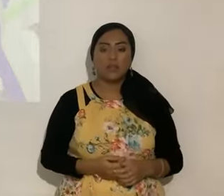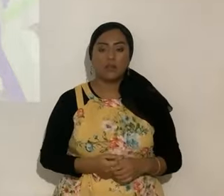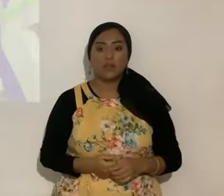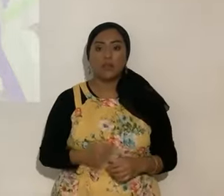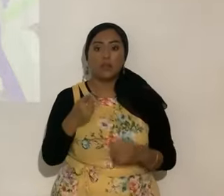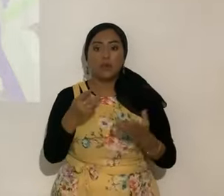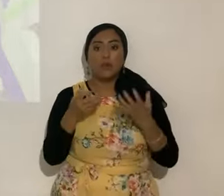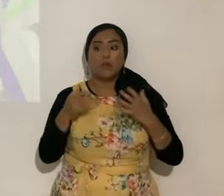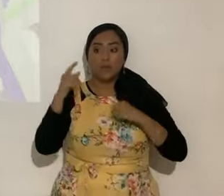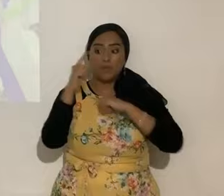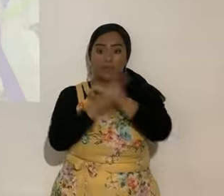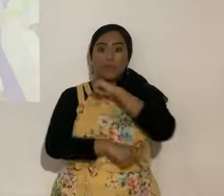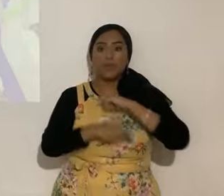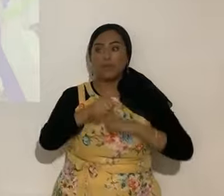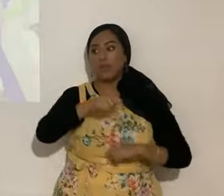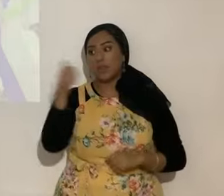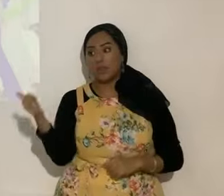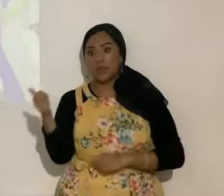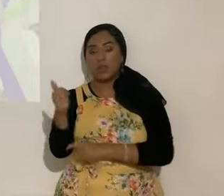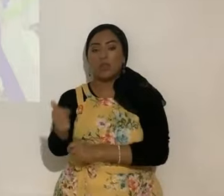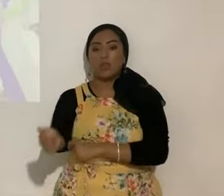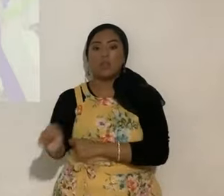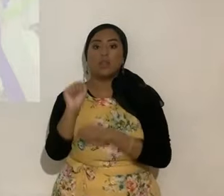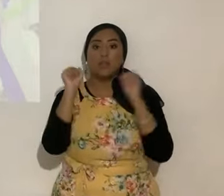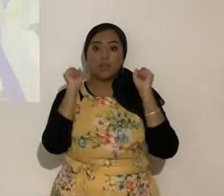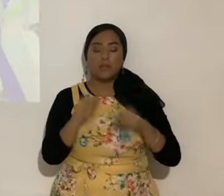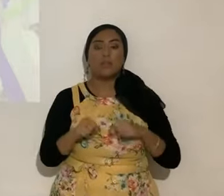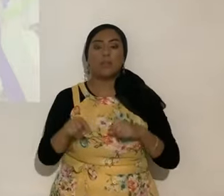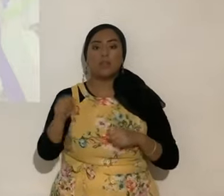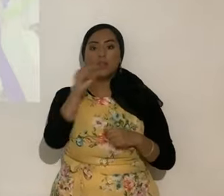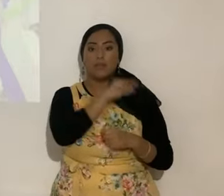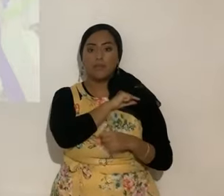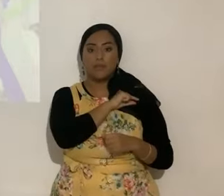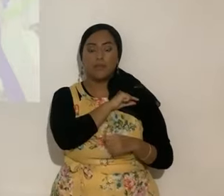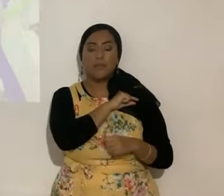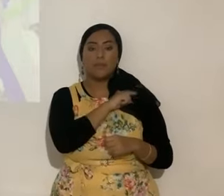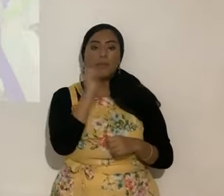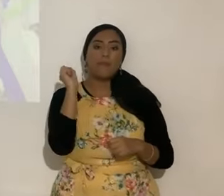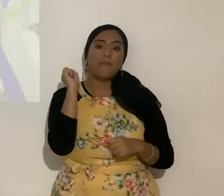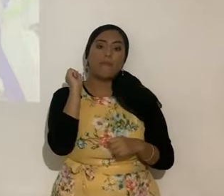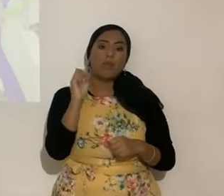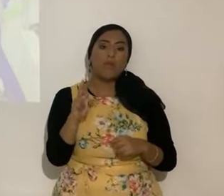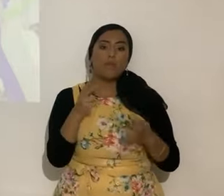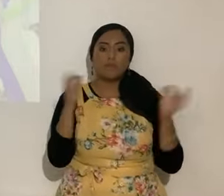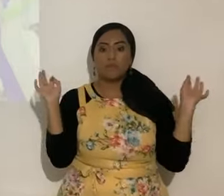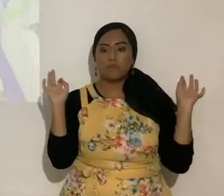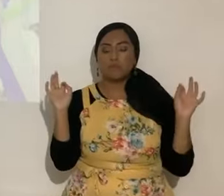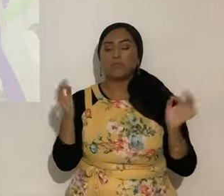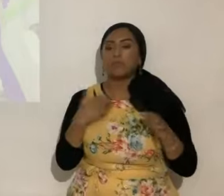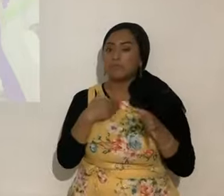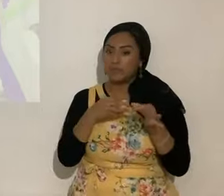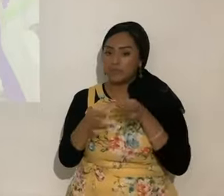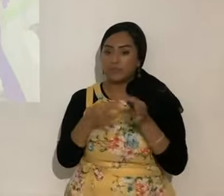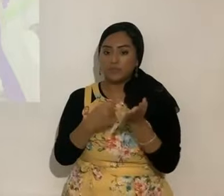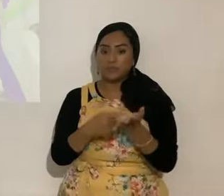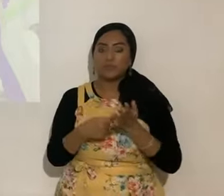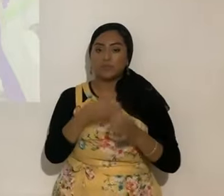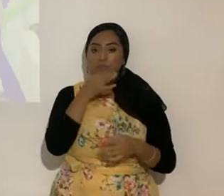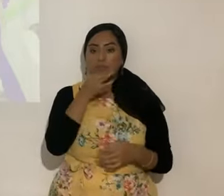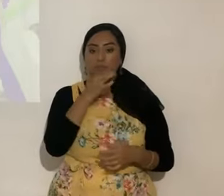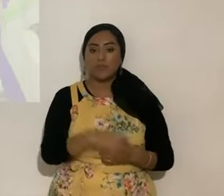quieres castigar a otros que pueden ser culpables o inocentes. Lo voy a explicar en breve,